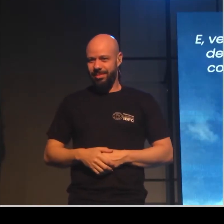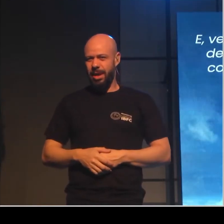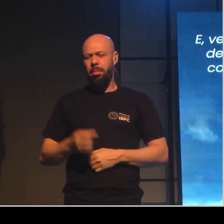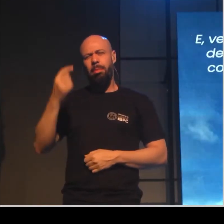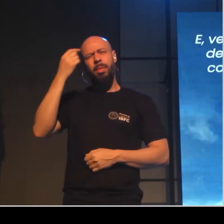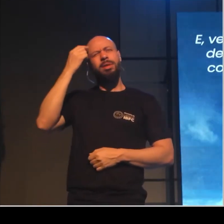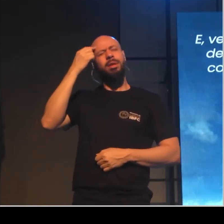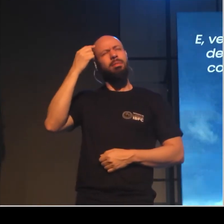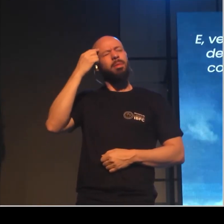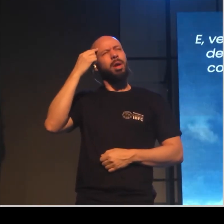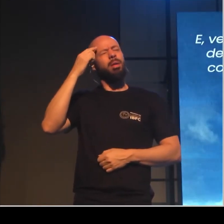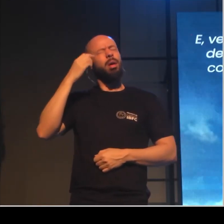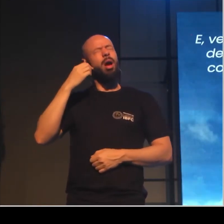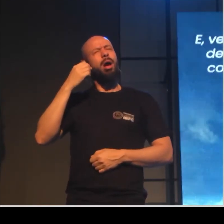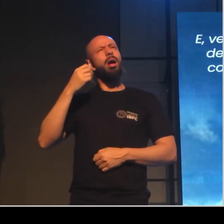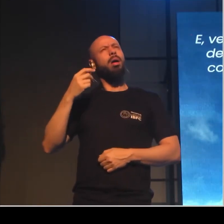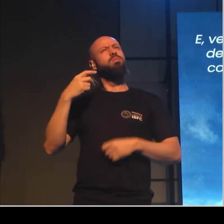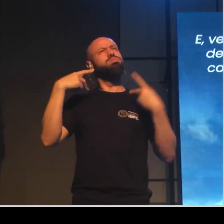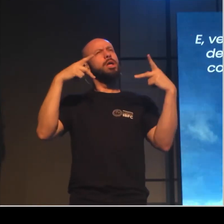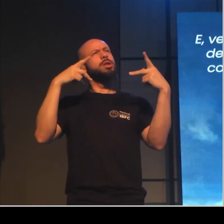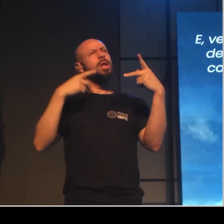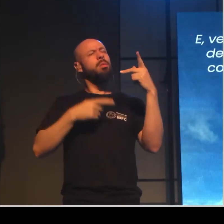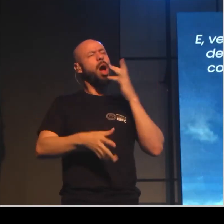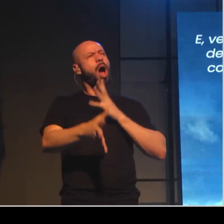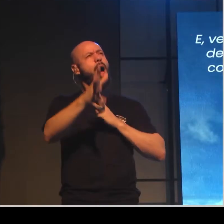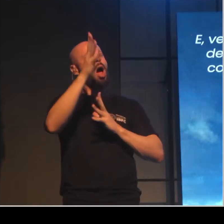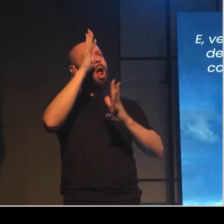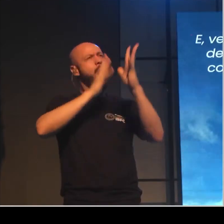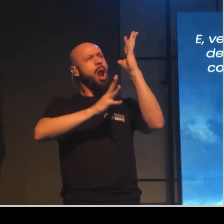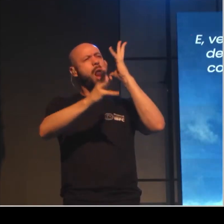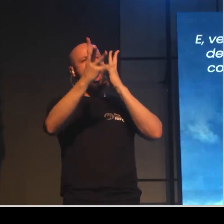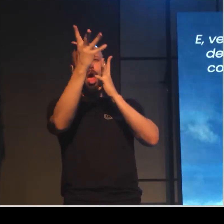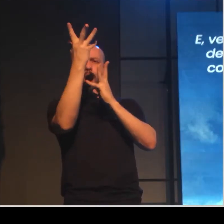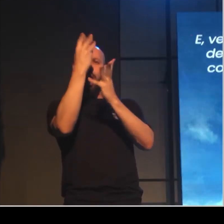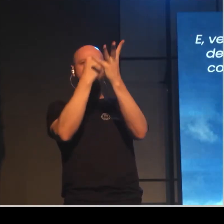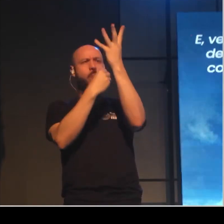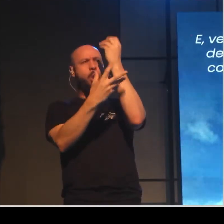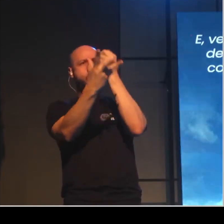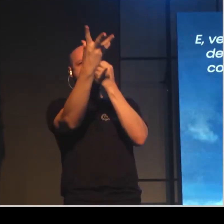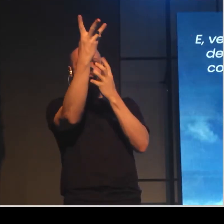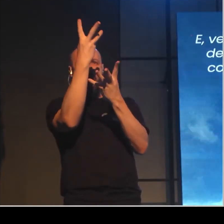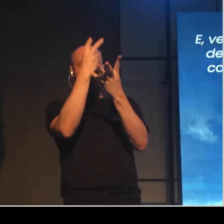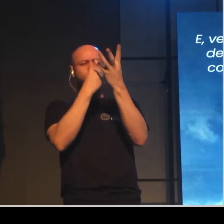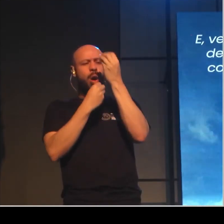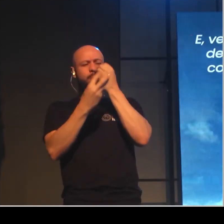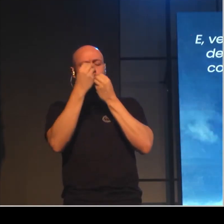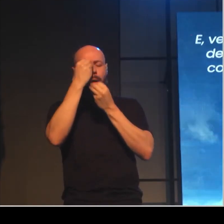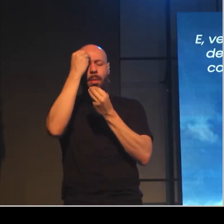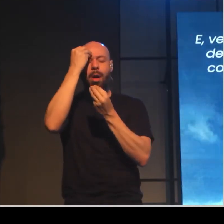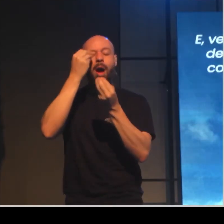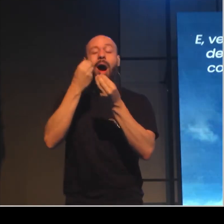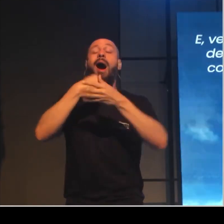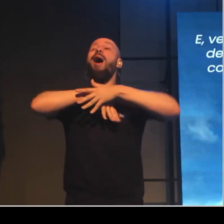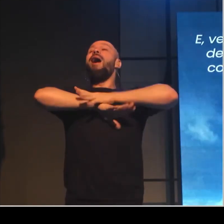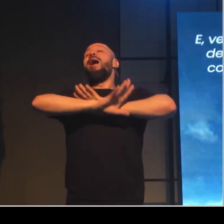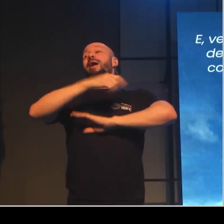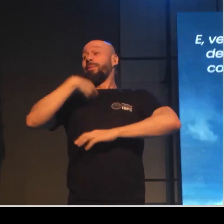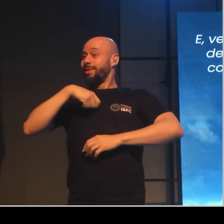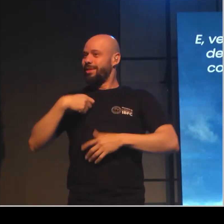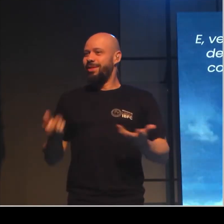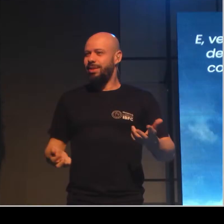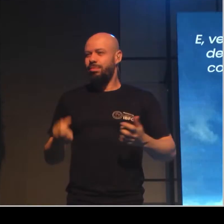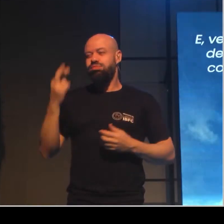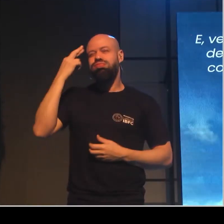medita no que ouviu. Maria guardava tudo. Maria meditava na palavra